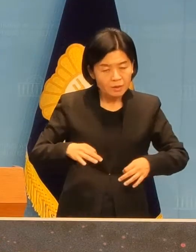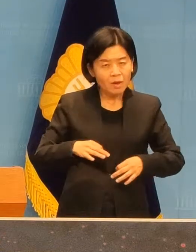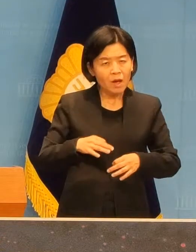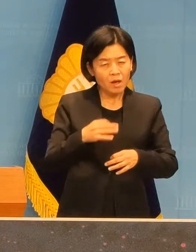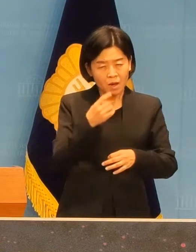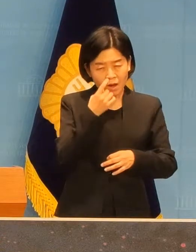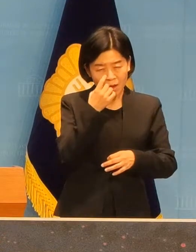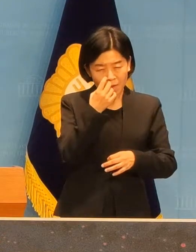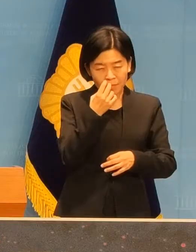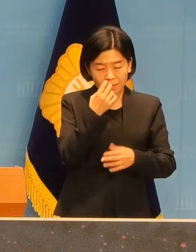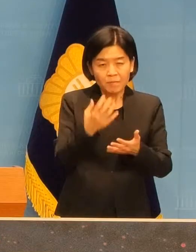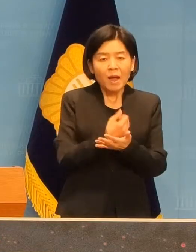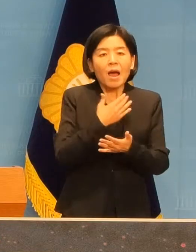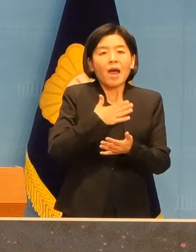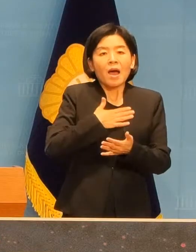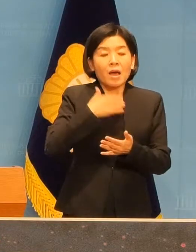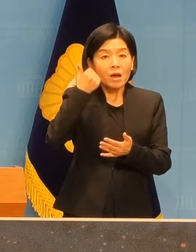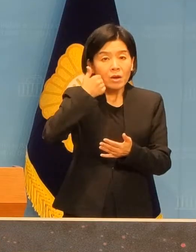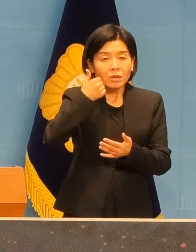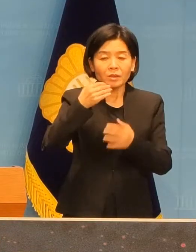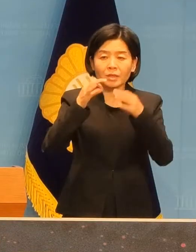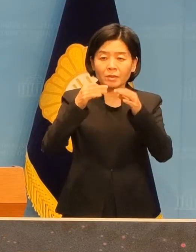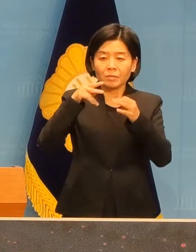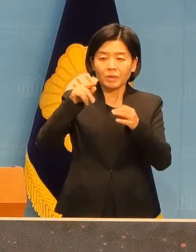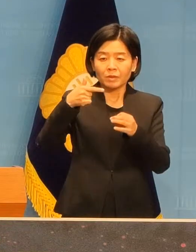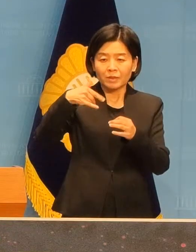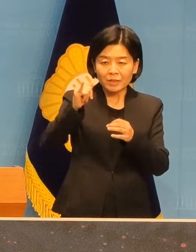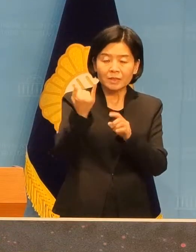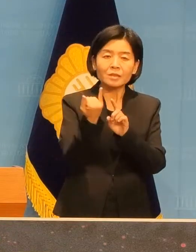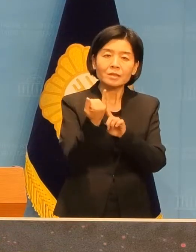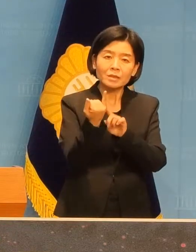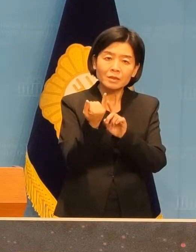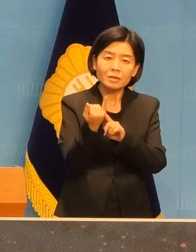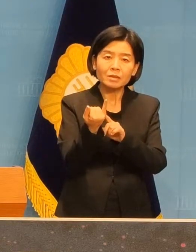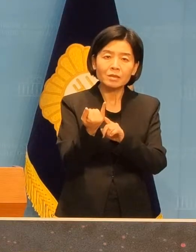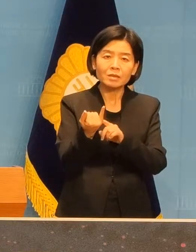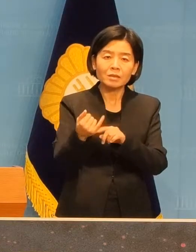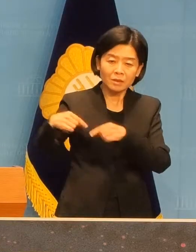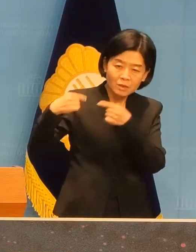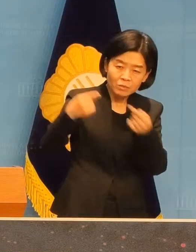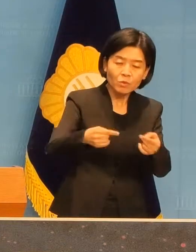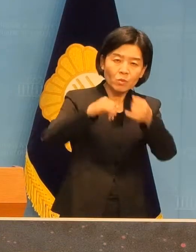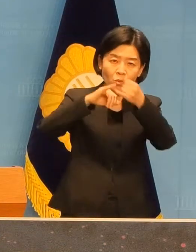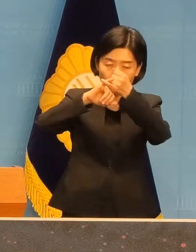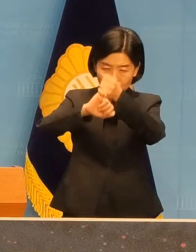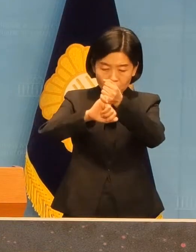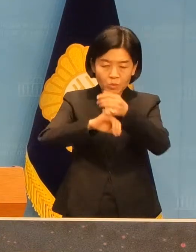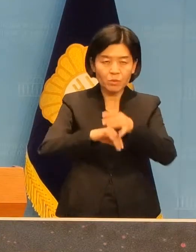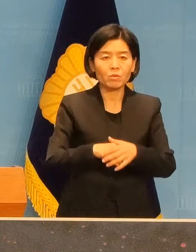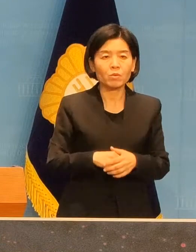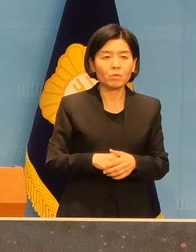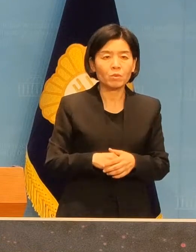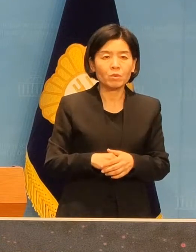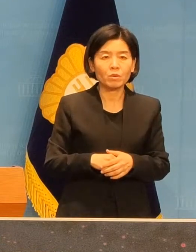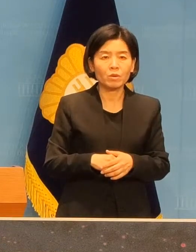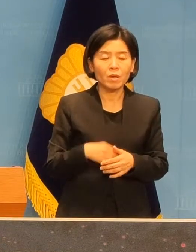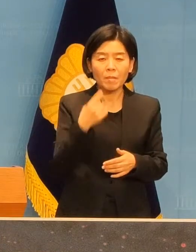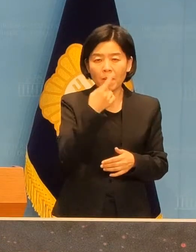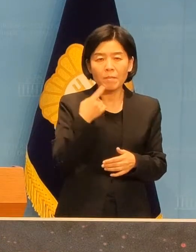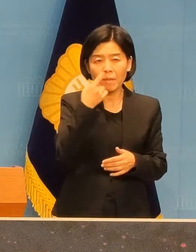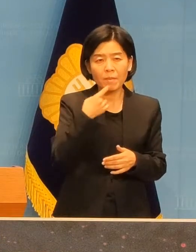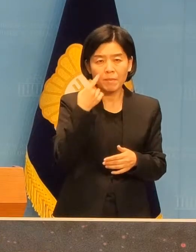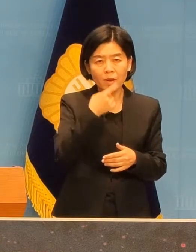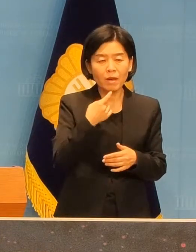알고 있는 김현지 부속실장은 반드시 출석해야 할 것입니다. 말로만